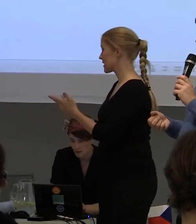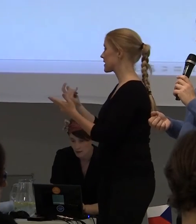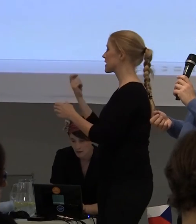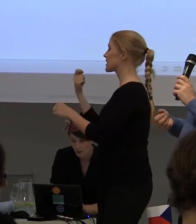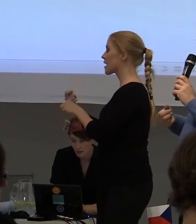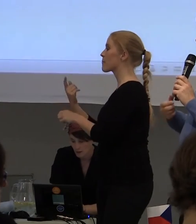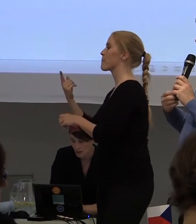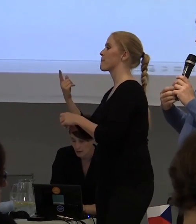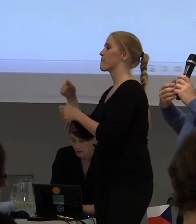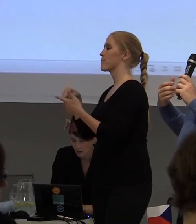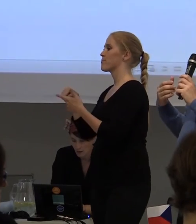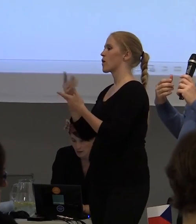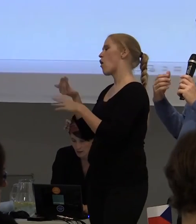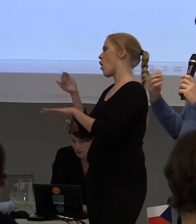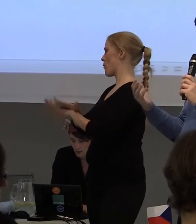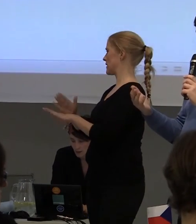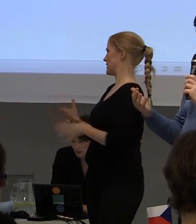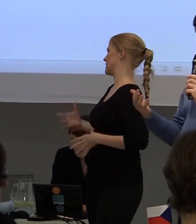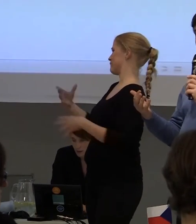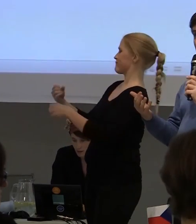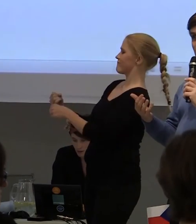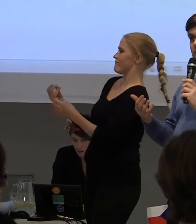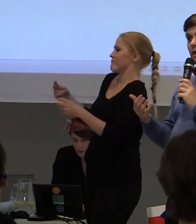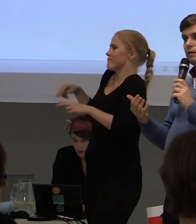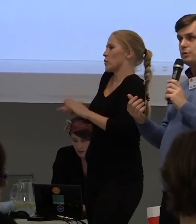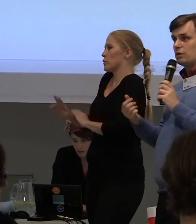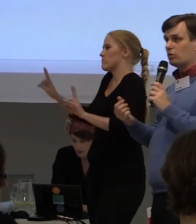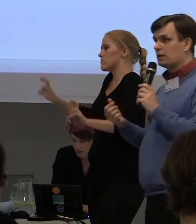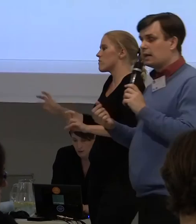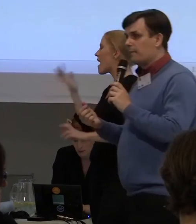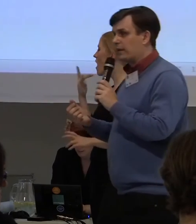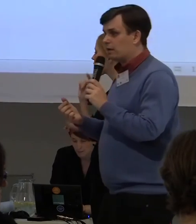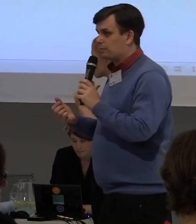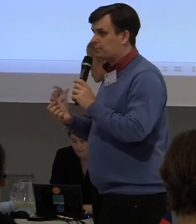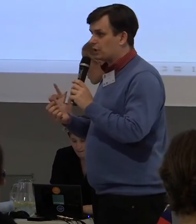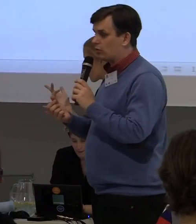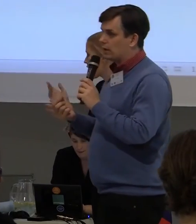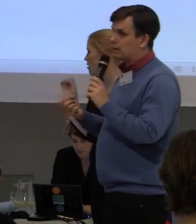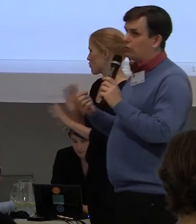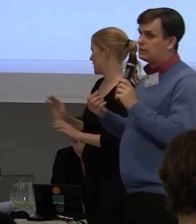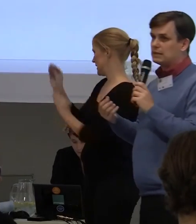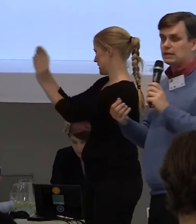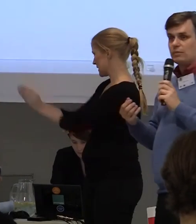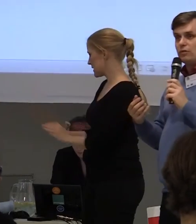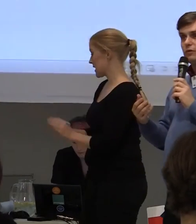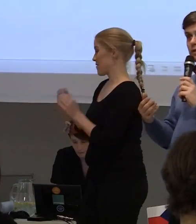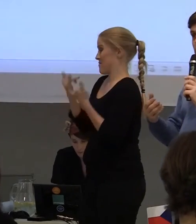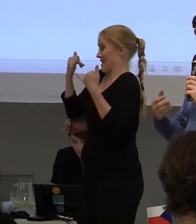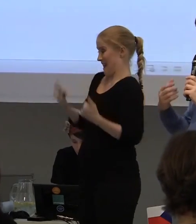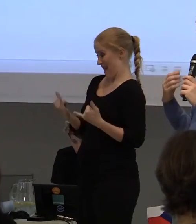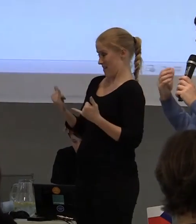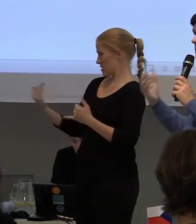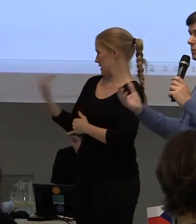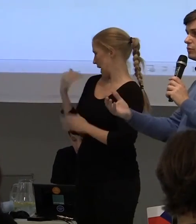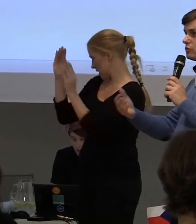bylo, jakým způsobem podpořit poradenský systém tak, aby zvládl přechod přechod na ten nový systém jenom